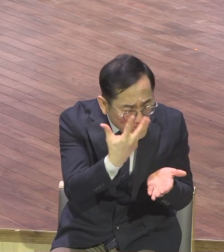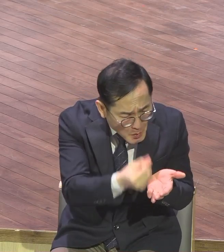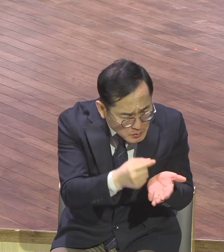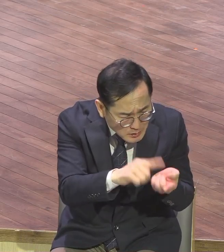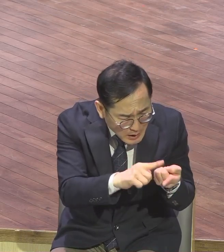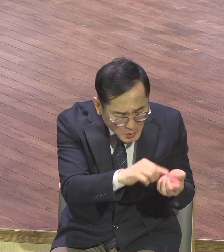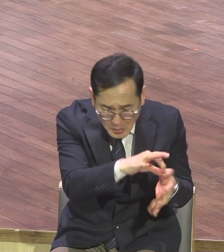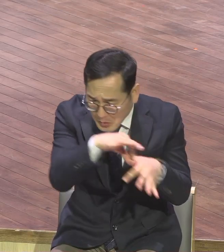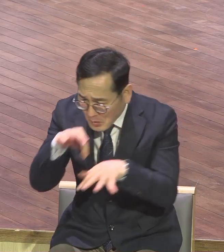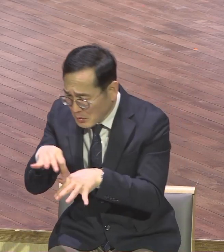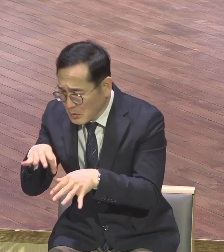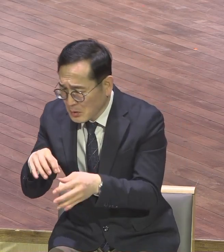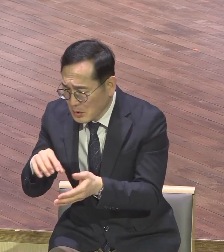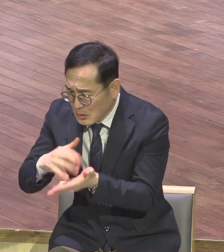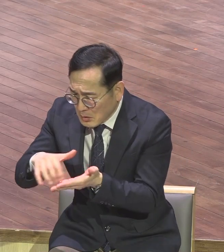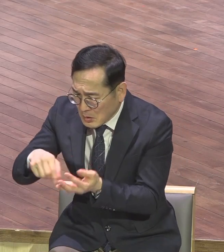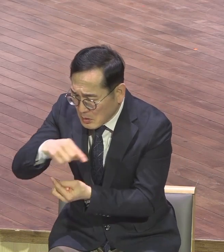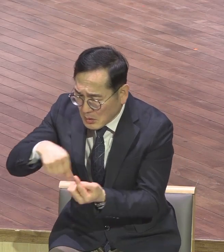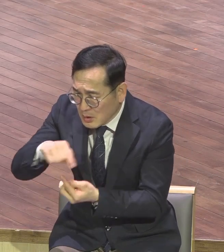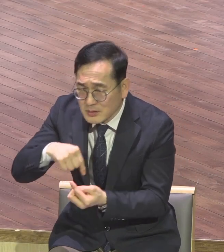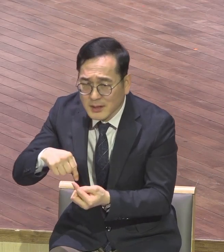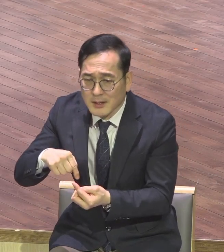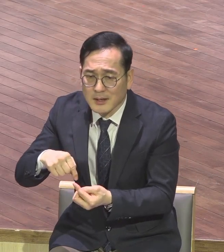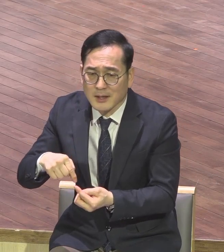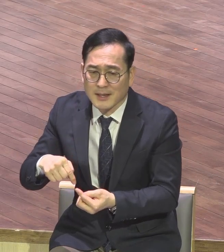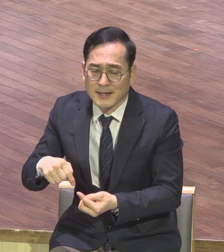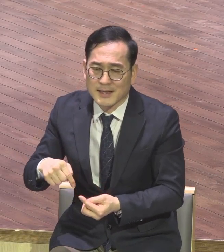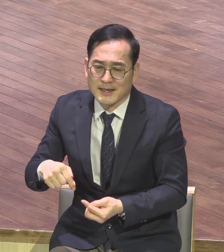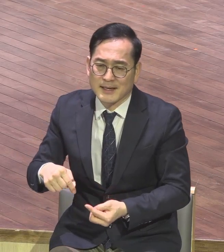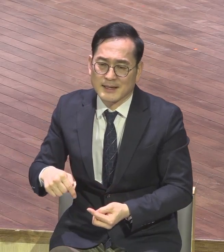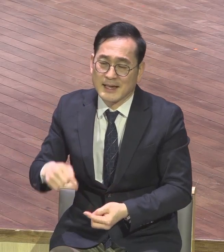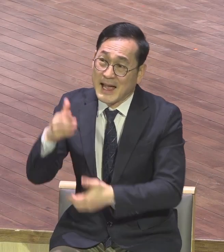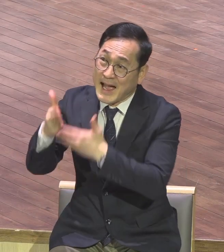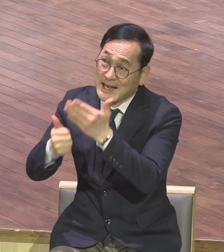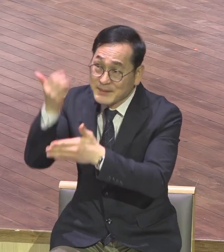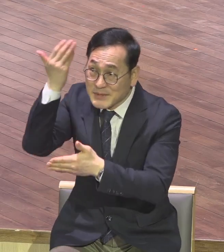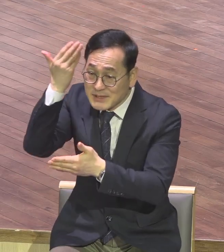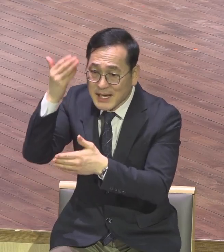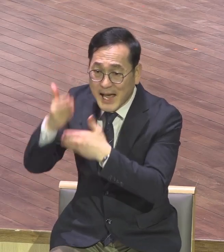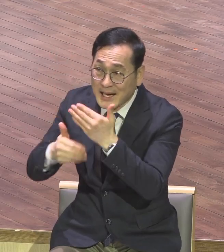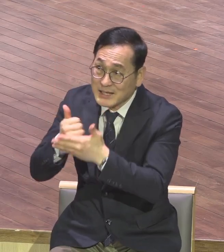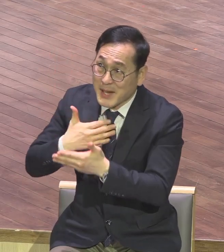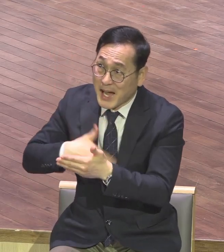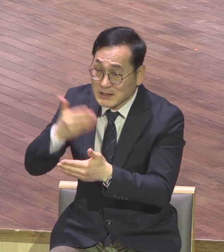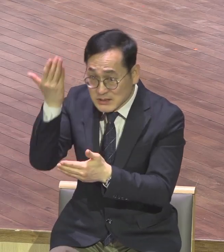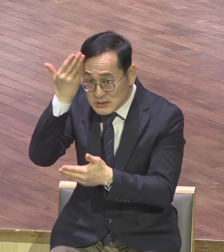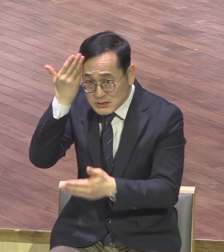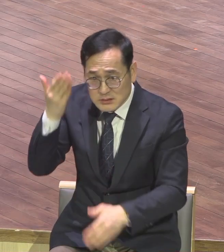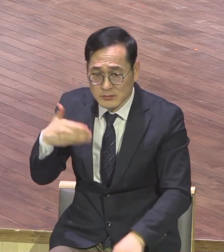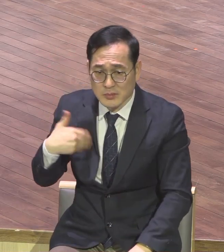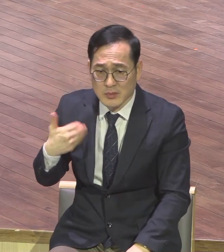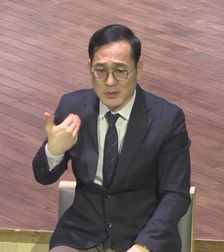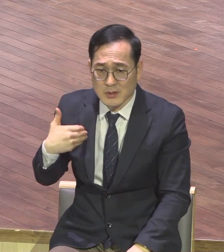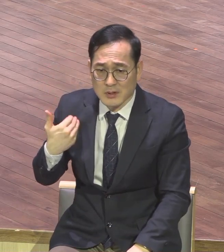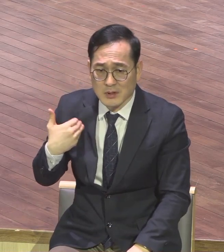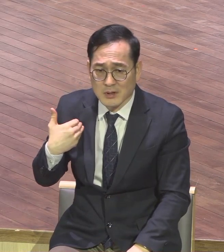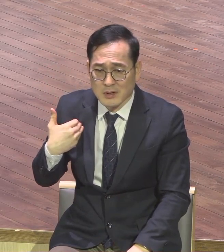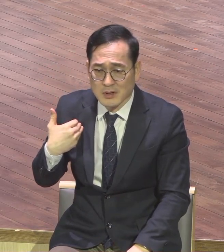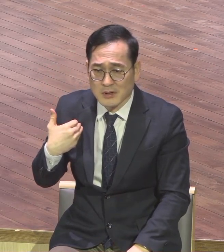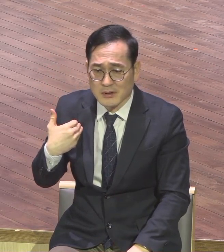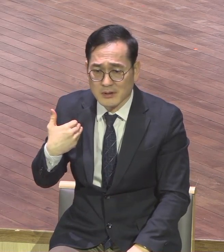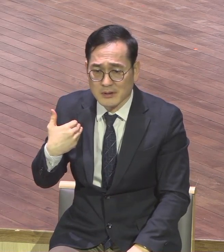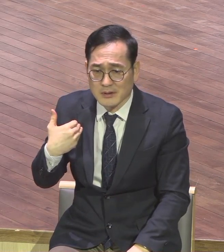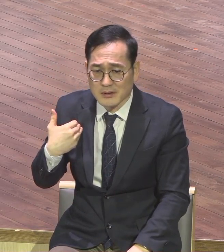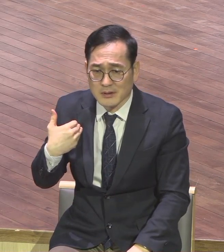거요? 성경은 전부 그렇습니다. 창세기부터 계시록까지 인간 지식으로, 인간 과학으로, 인간의 상식으로 이해가 안 되는 말만 꽉